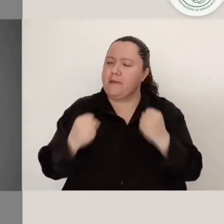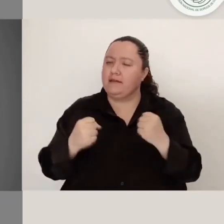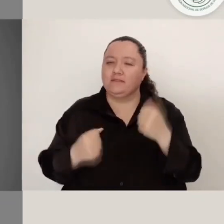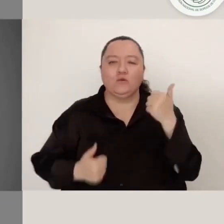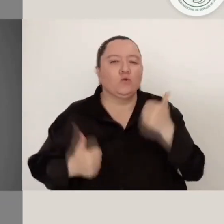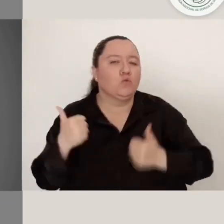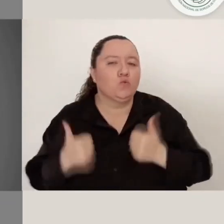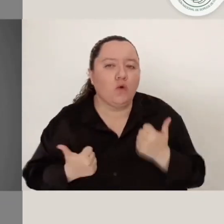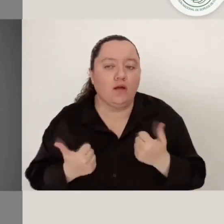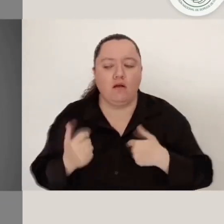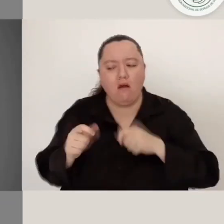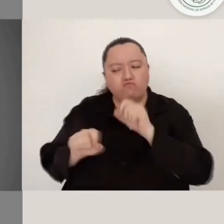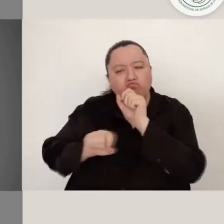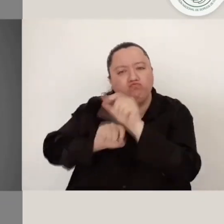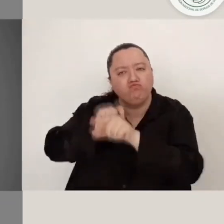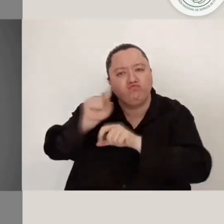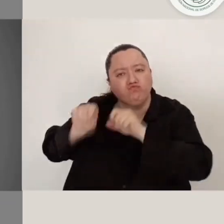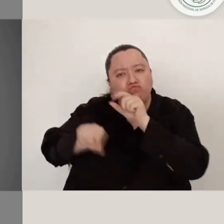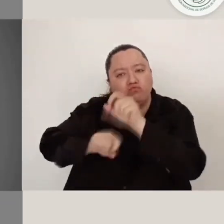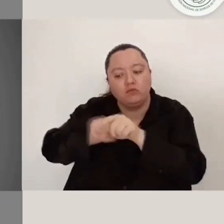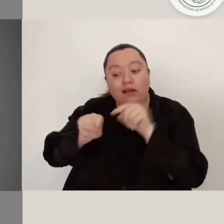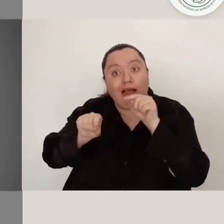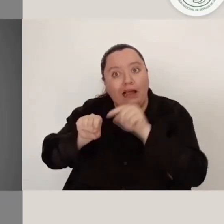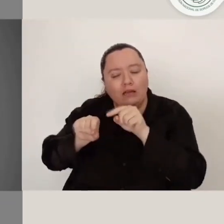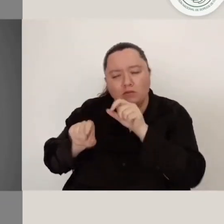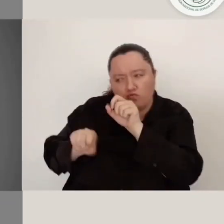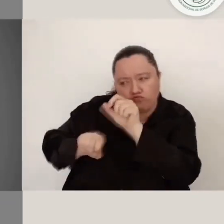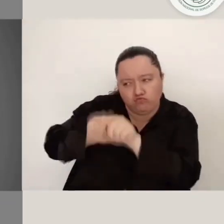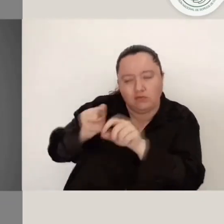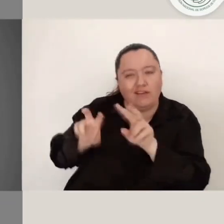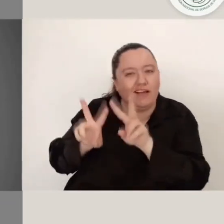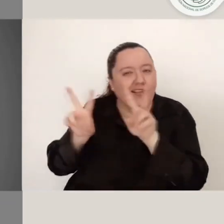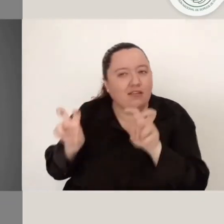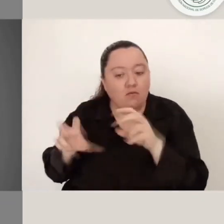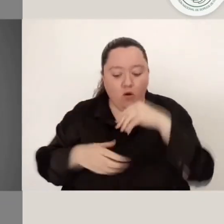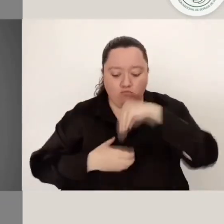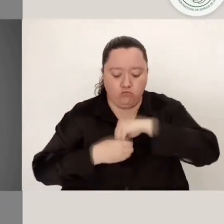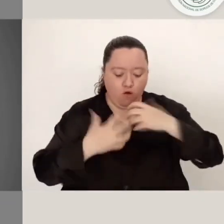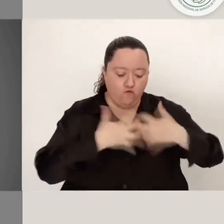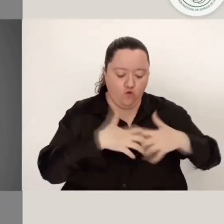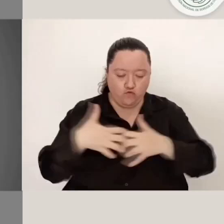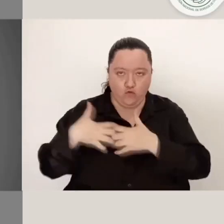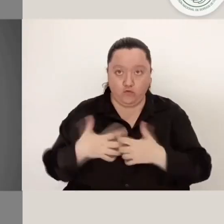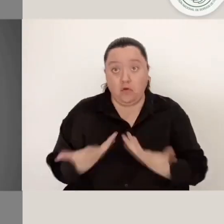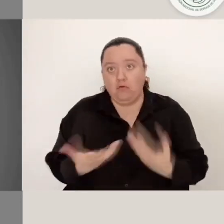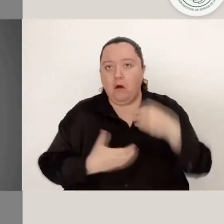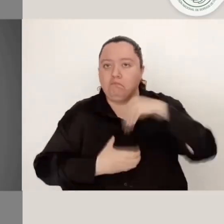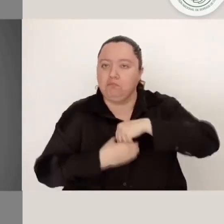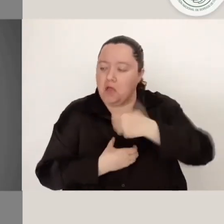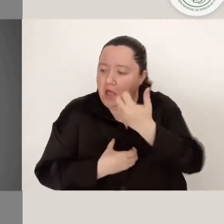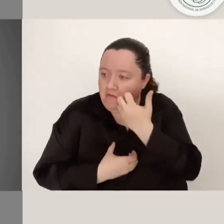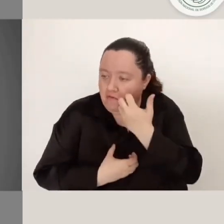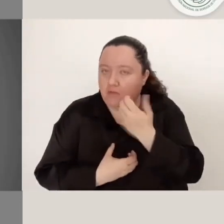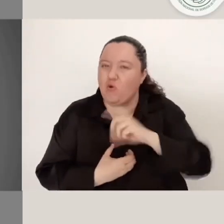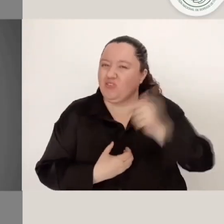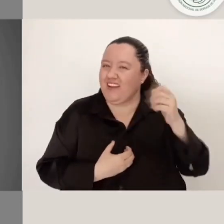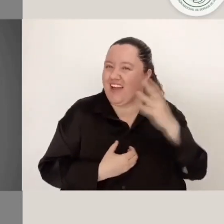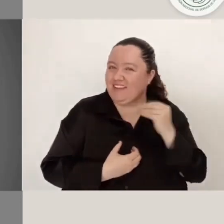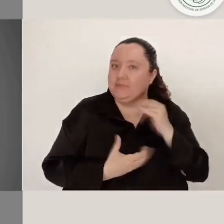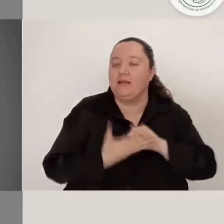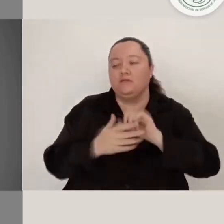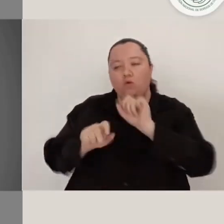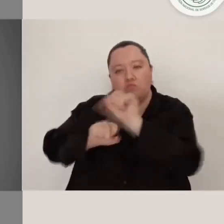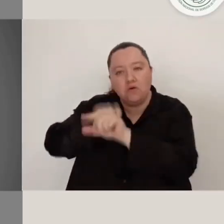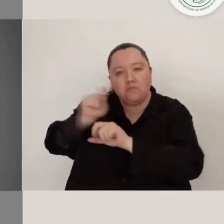salud por medio de preguntas que cuestionan funcionalidad, enfermedades